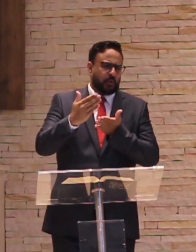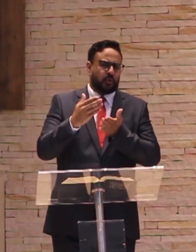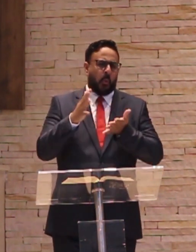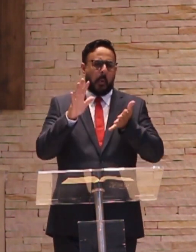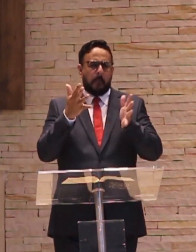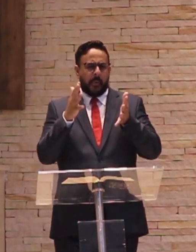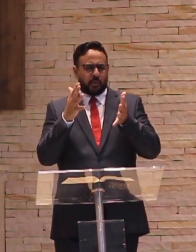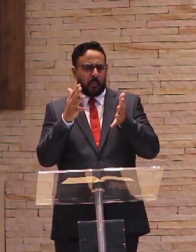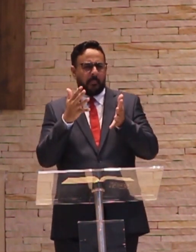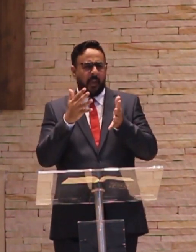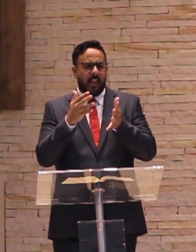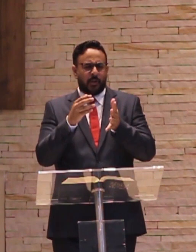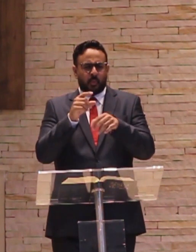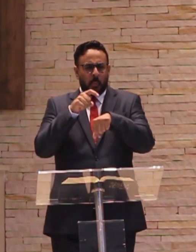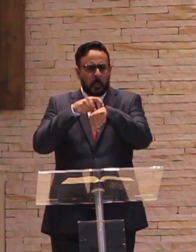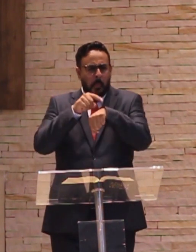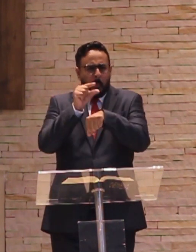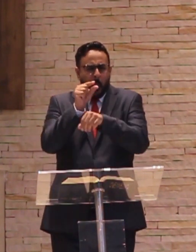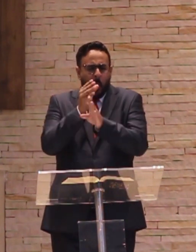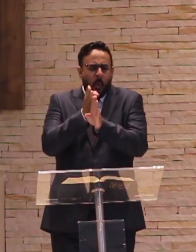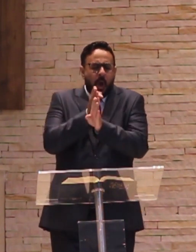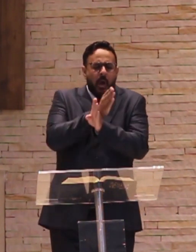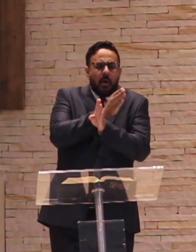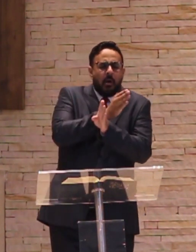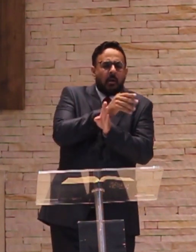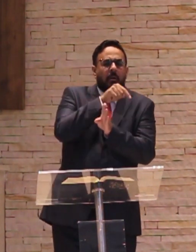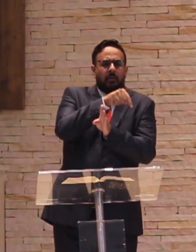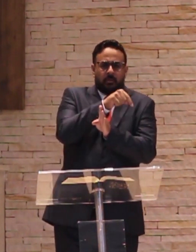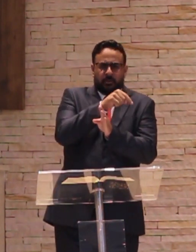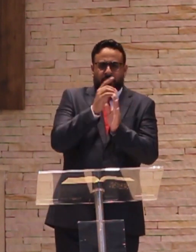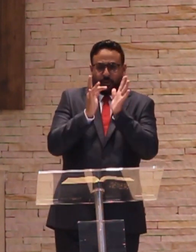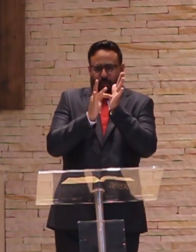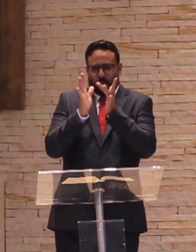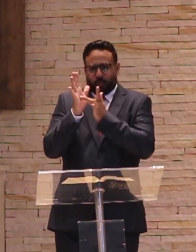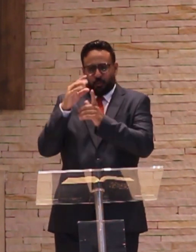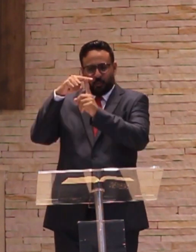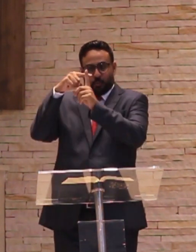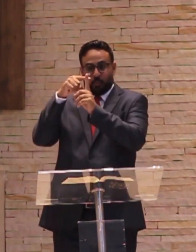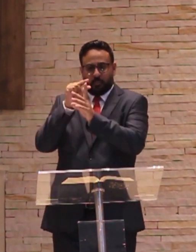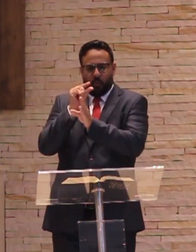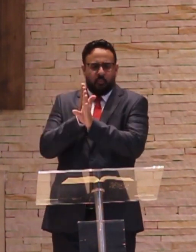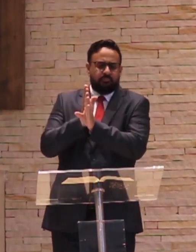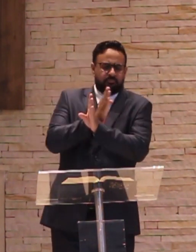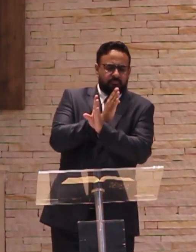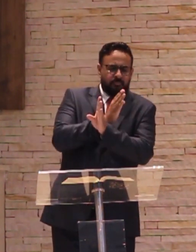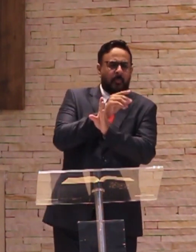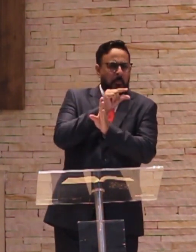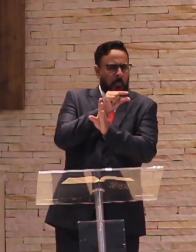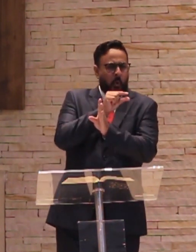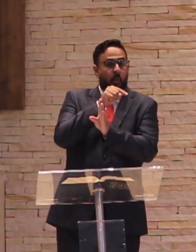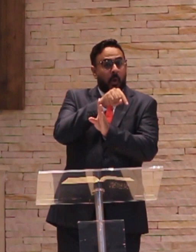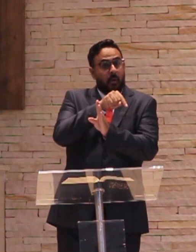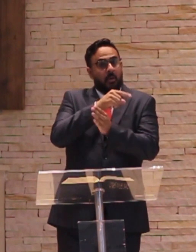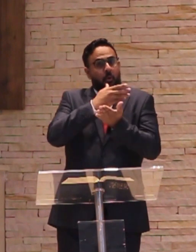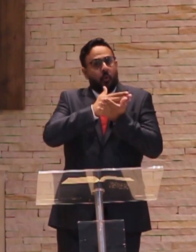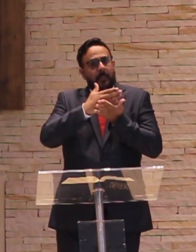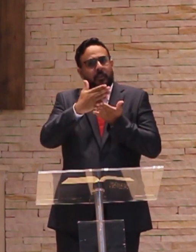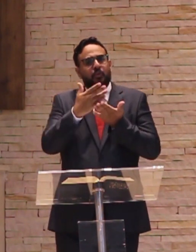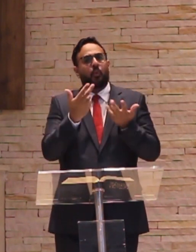as pessoas à morte de cruz, ela se iniciou no período em que Jesus esteve aqui na Terra, um pouco antes